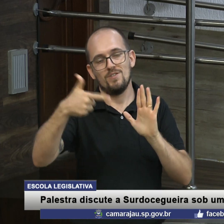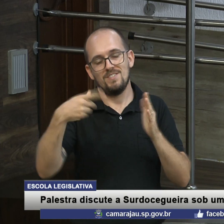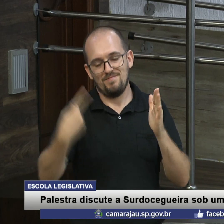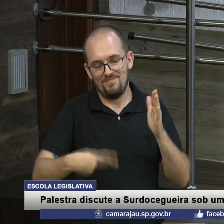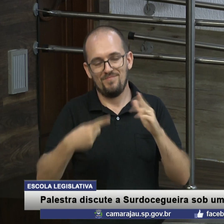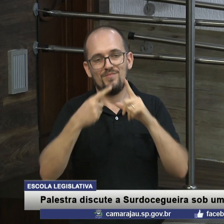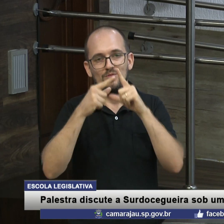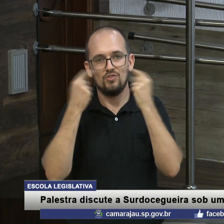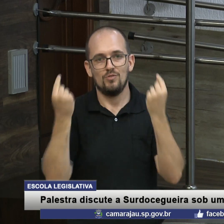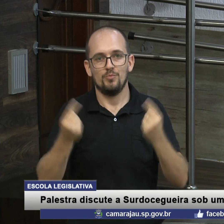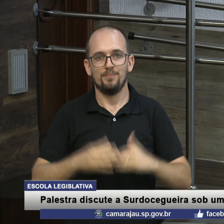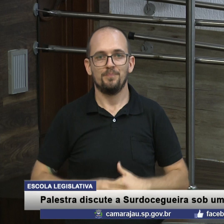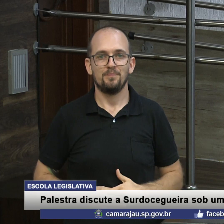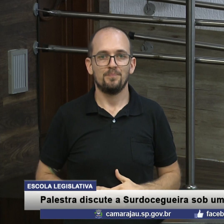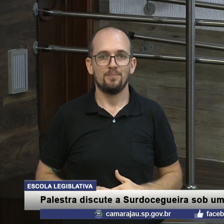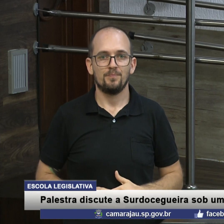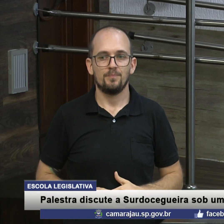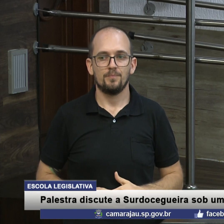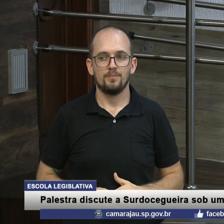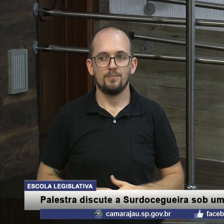eventos aqui do município de Jaú.